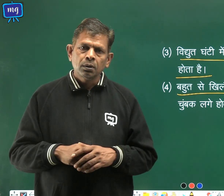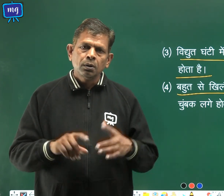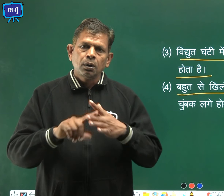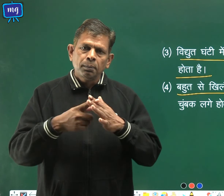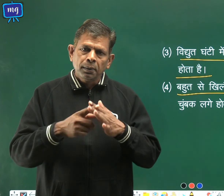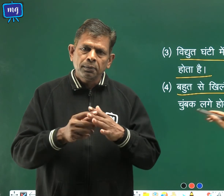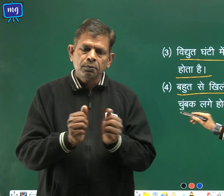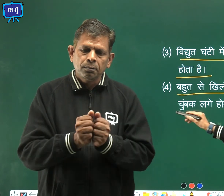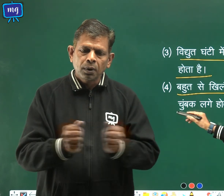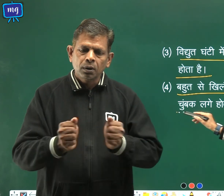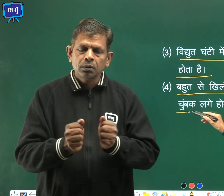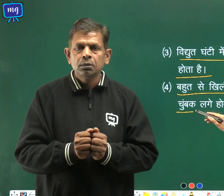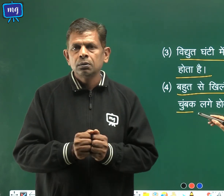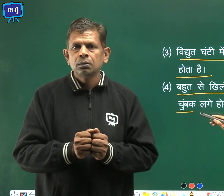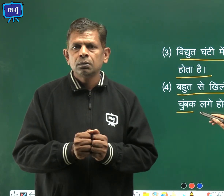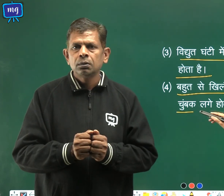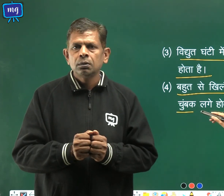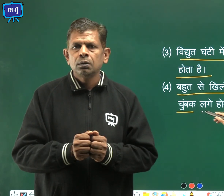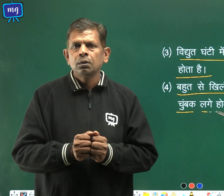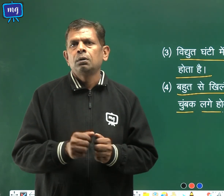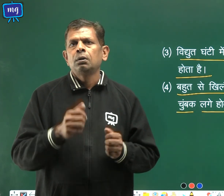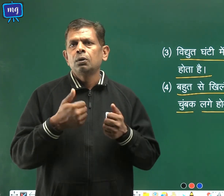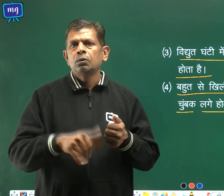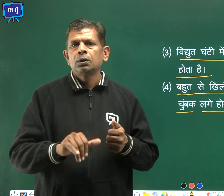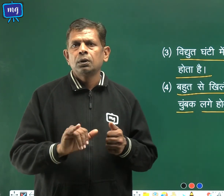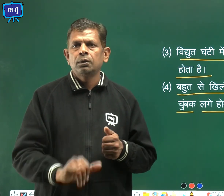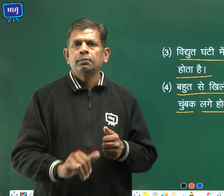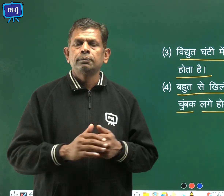विद्युत चुंबक लगे होते हैं।